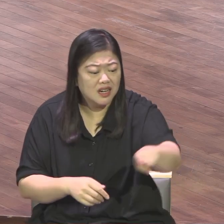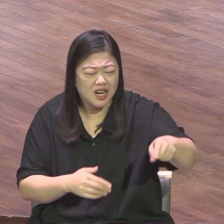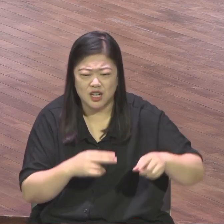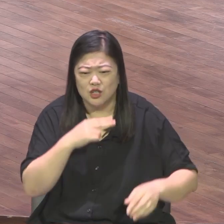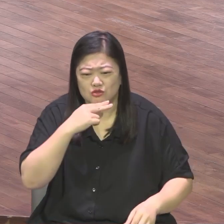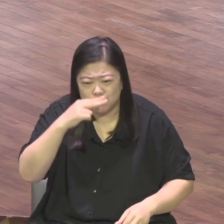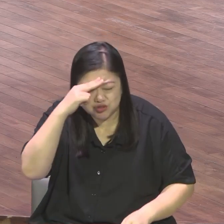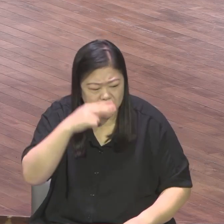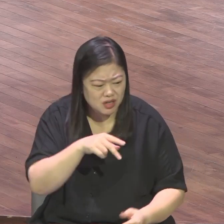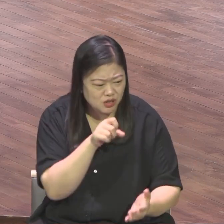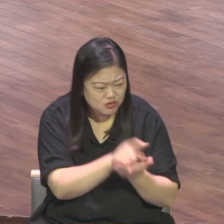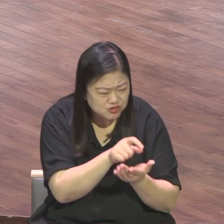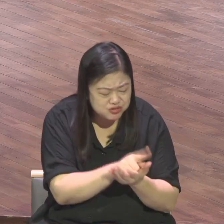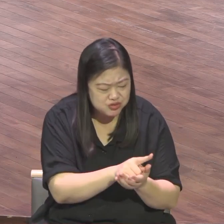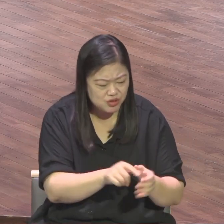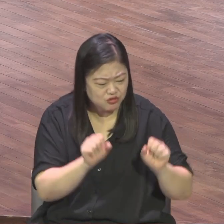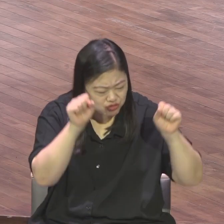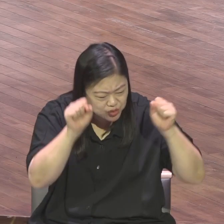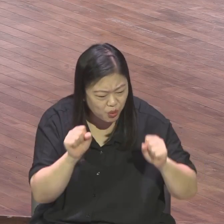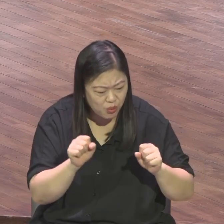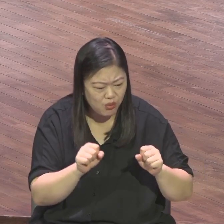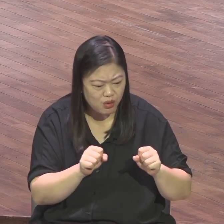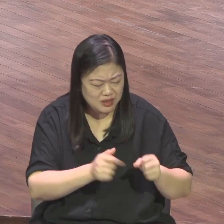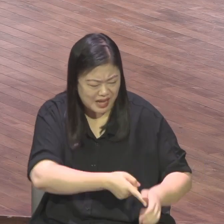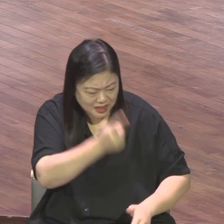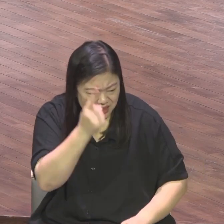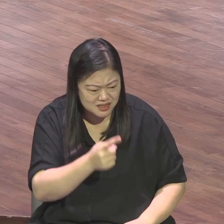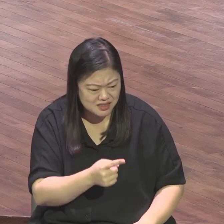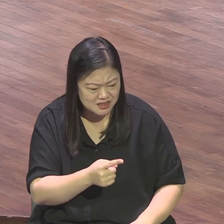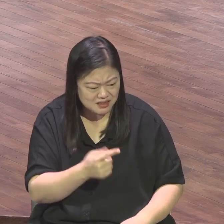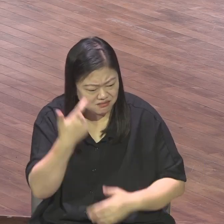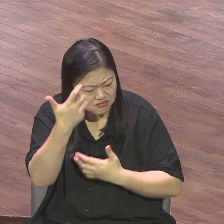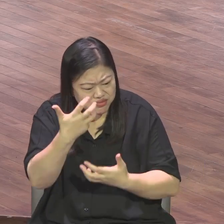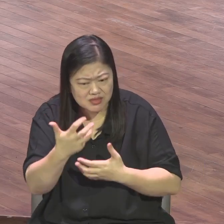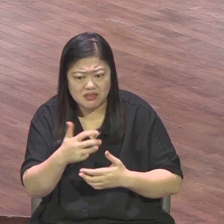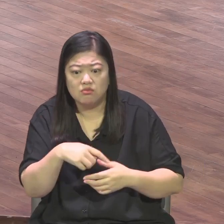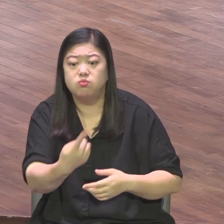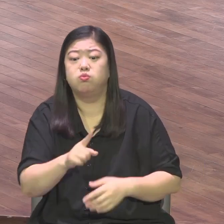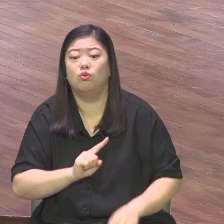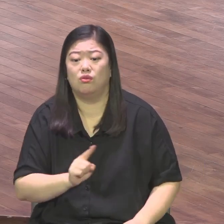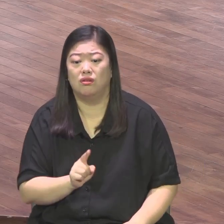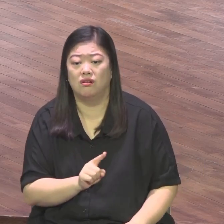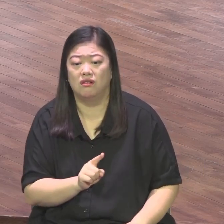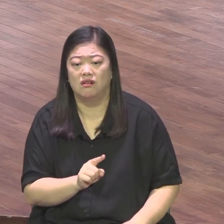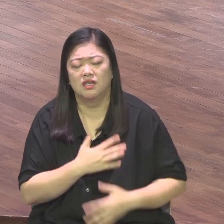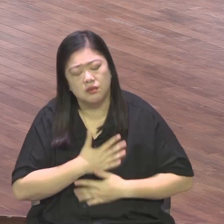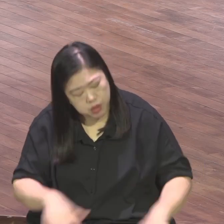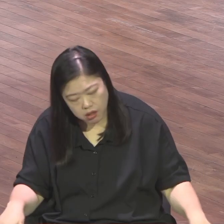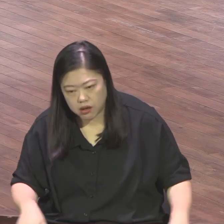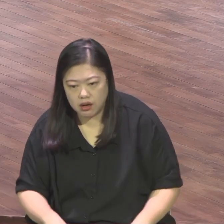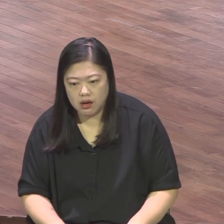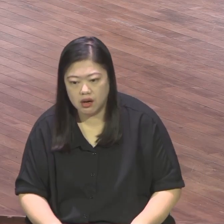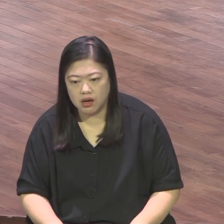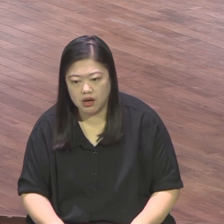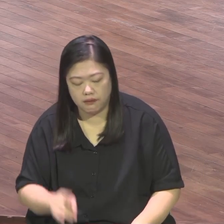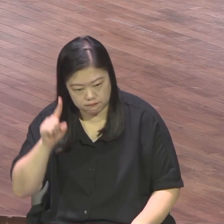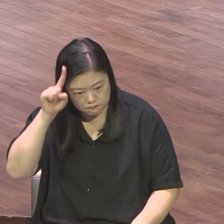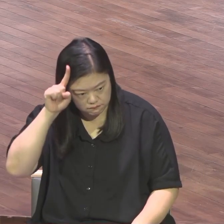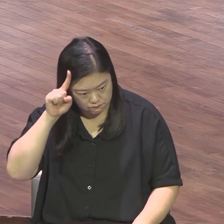거기에 뭐 거기 행복이 있습니까? 행복 있는 척 속이지요. 실제로는 아니죠. 온갖 스트레스가 다 있죠 그 속에.